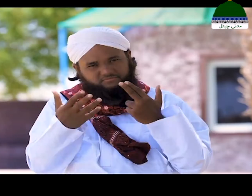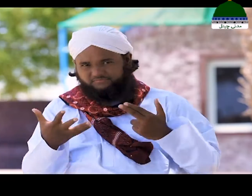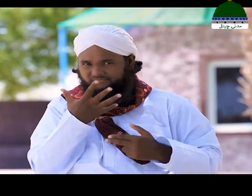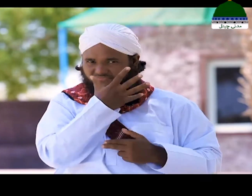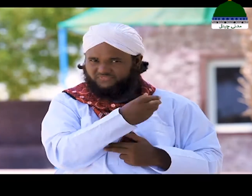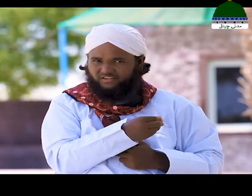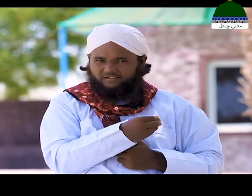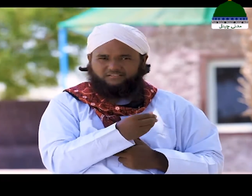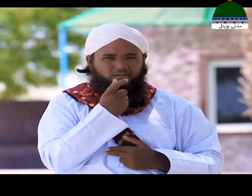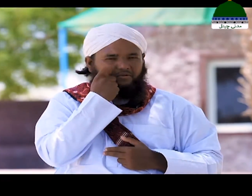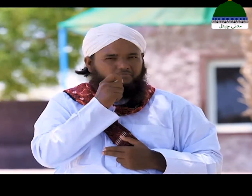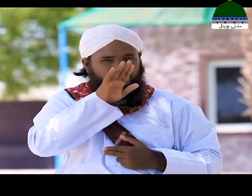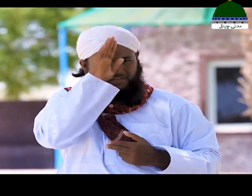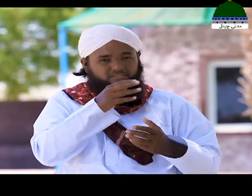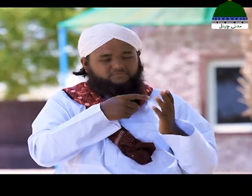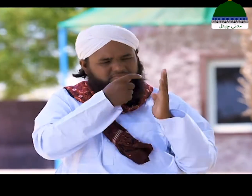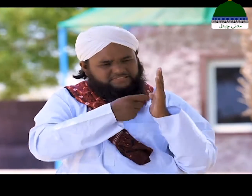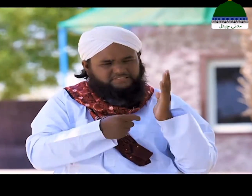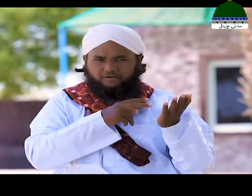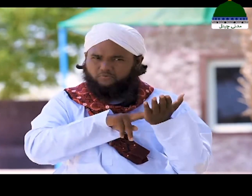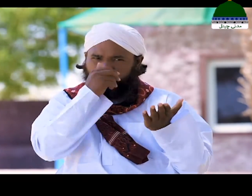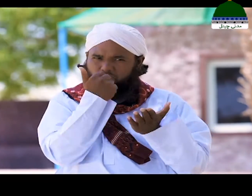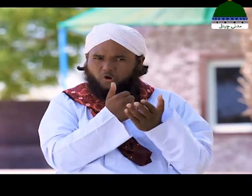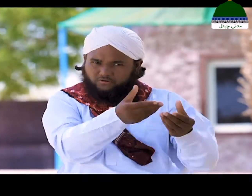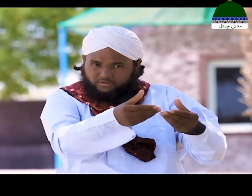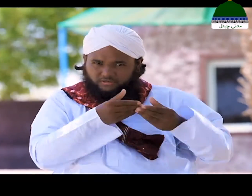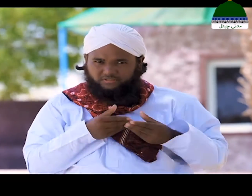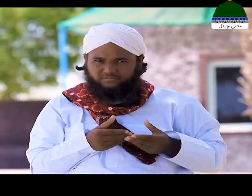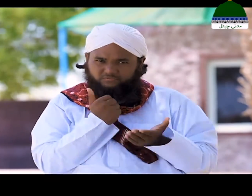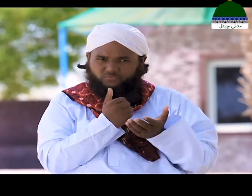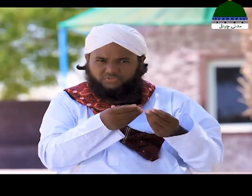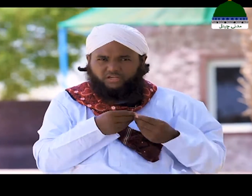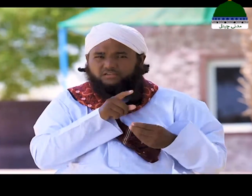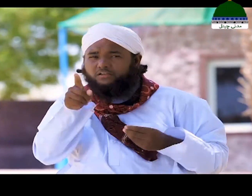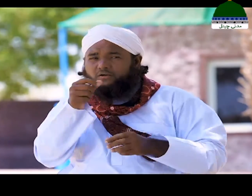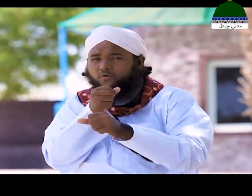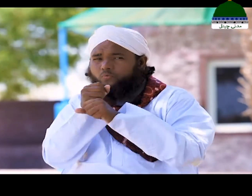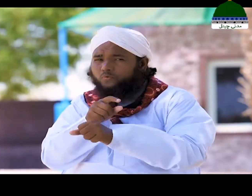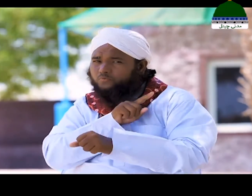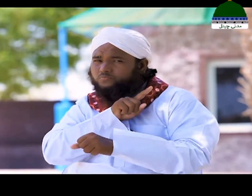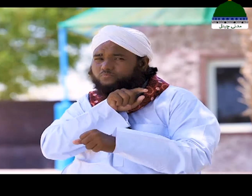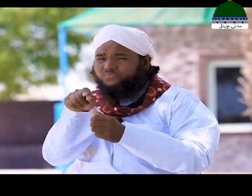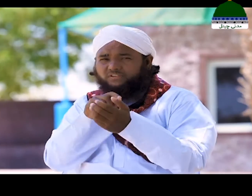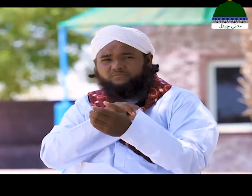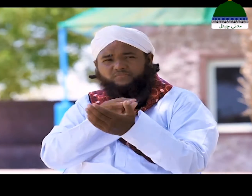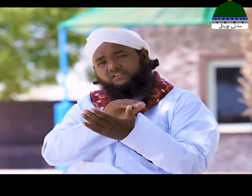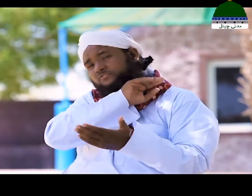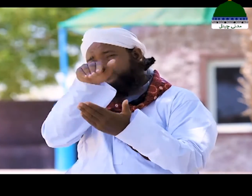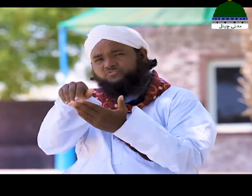اس نے مجھے ایک خط مہر لگا کر دیا اور کہا، فلاں گورنر کے پاس یہ خط لے جاؤ۔ میں اسی گورنر کے